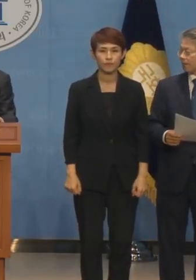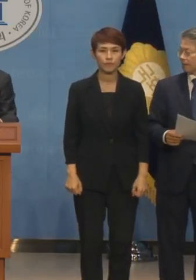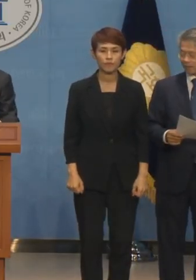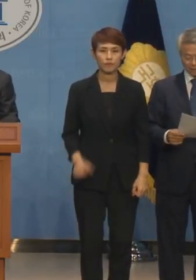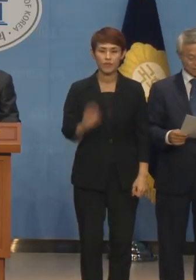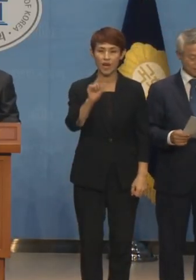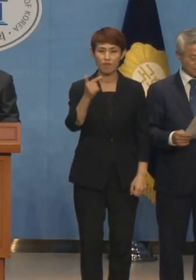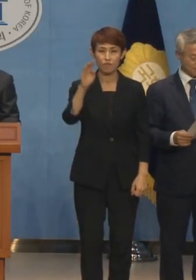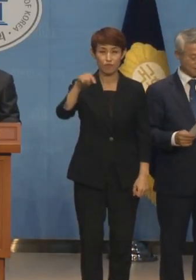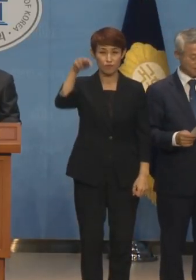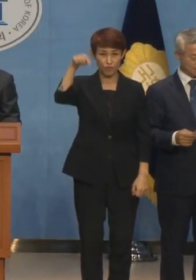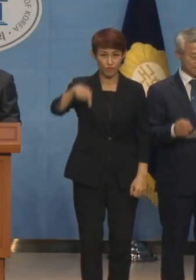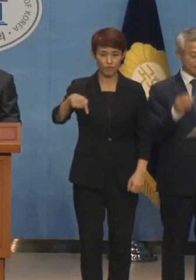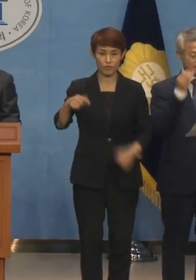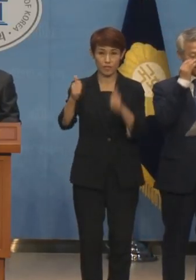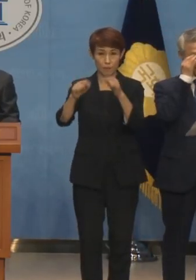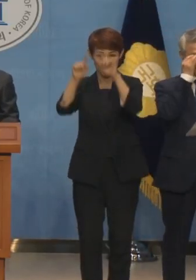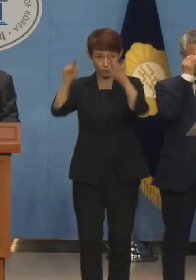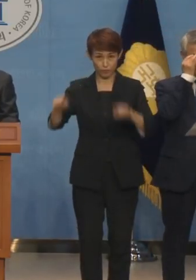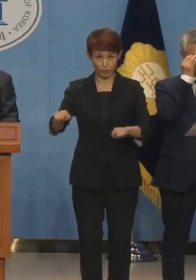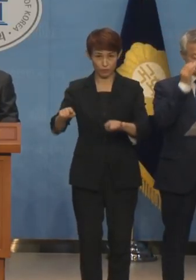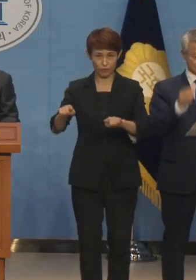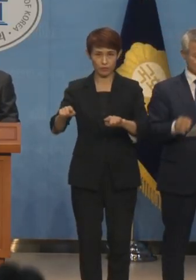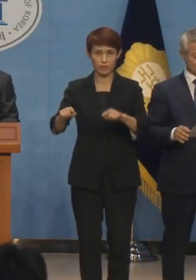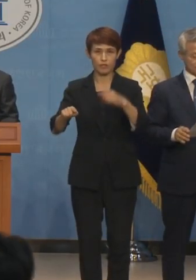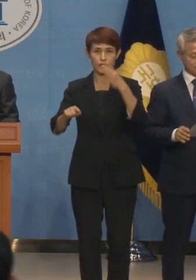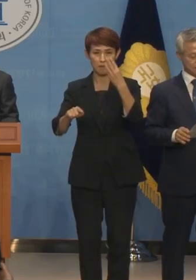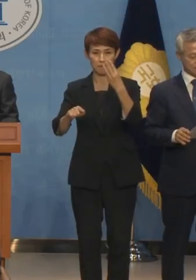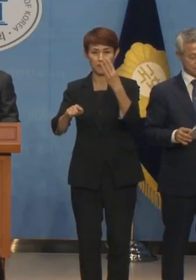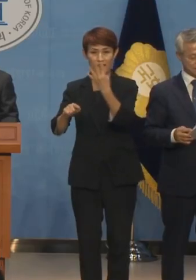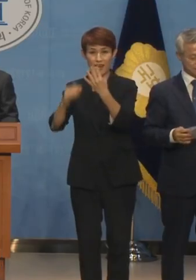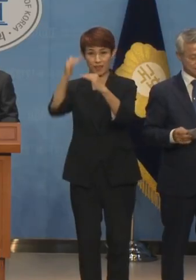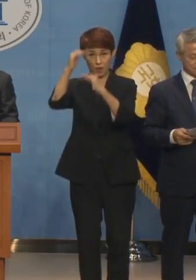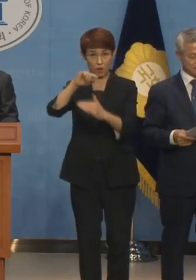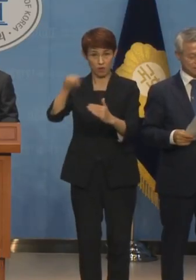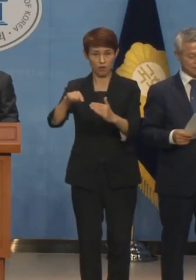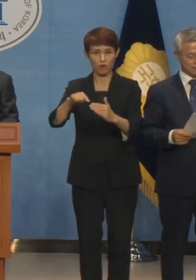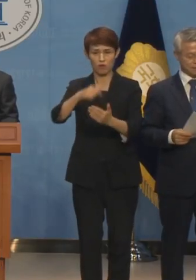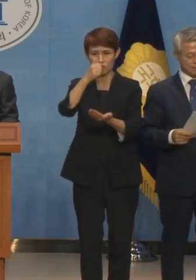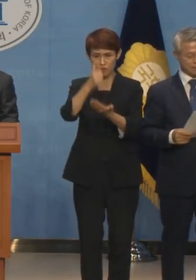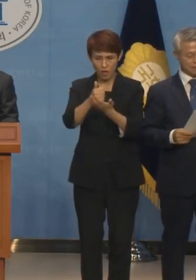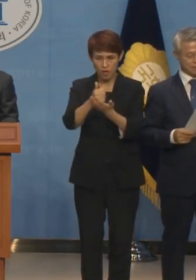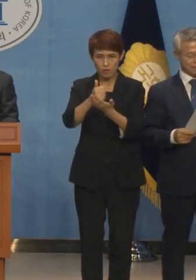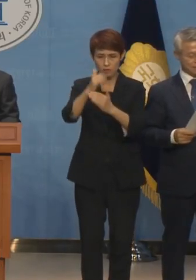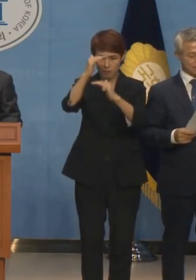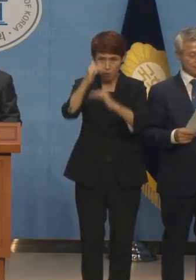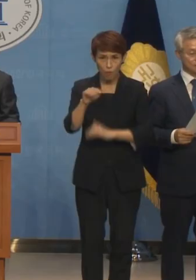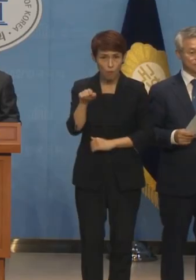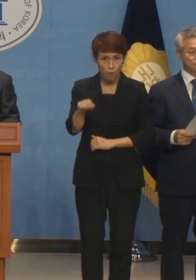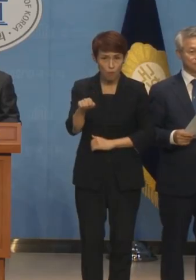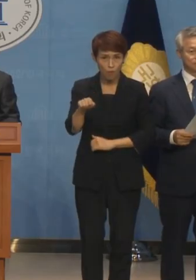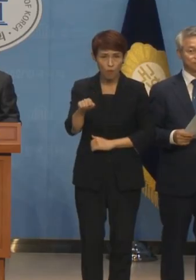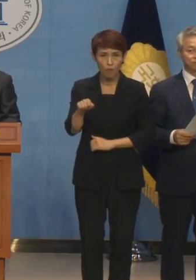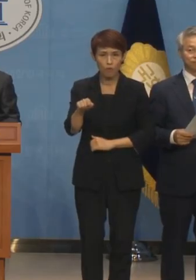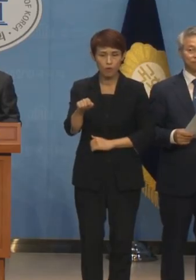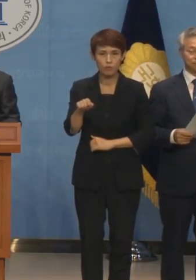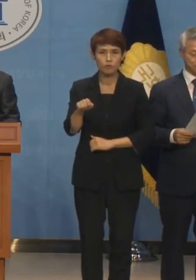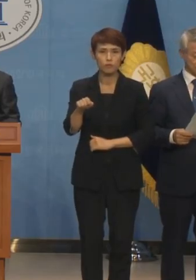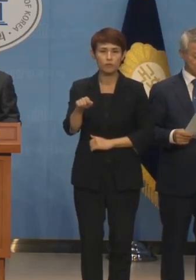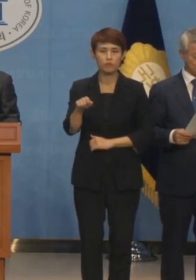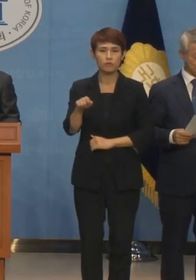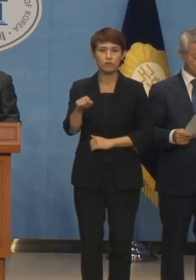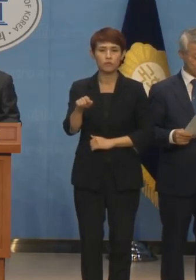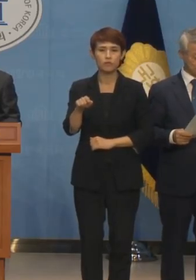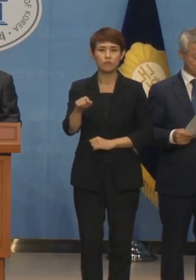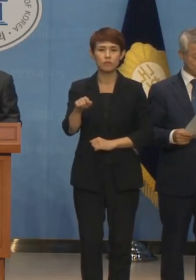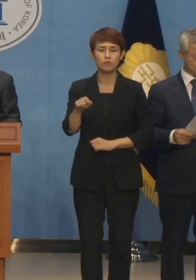안보수 1심 재판부는 판결문 3쪽, 4쪽에서 범죄 사실이라는 제목하에 다음과 같이 판시하고